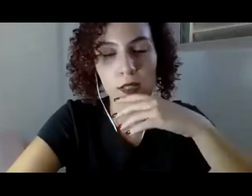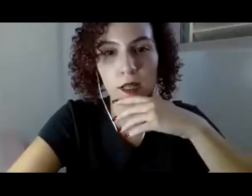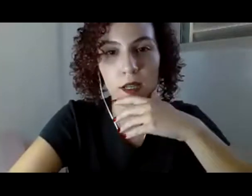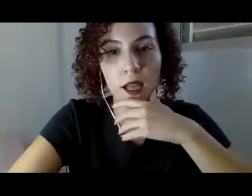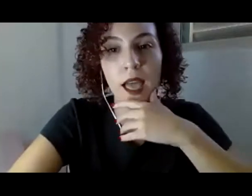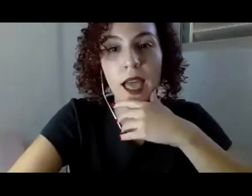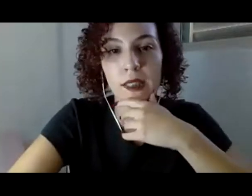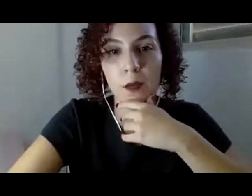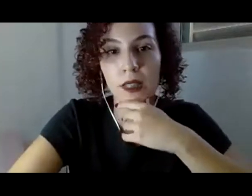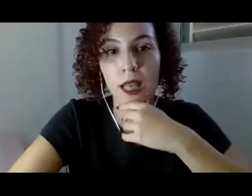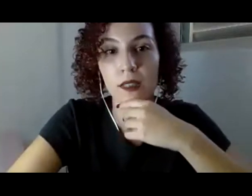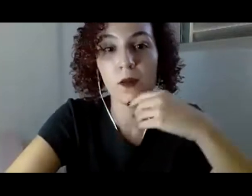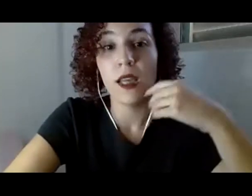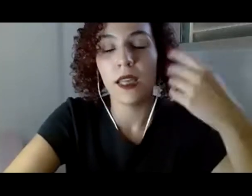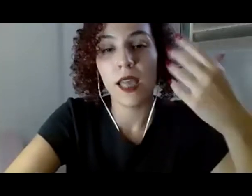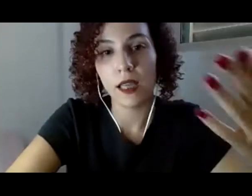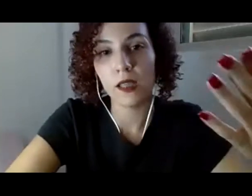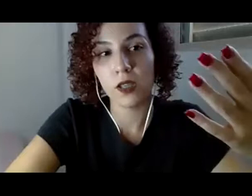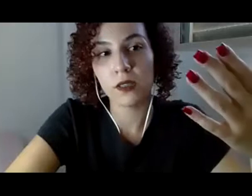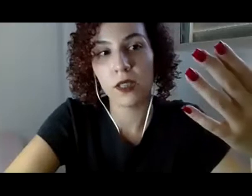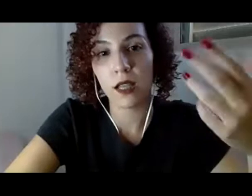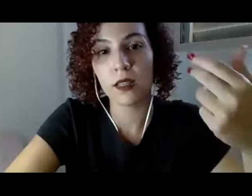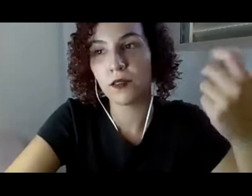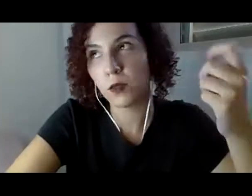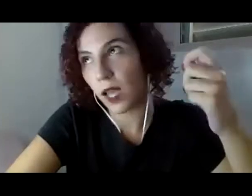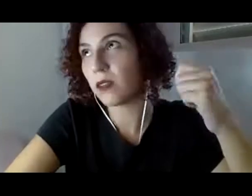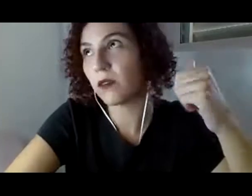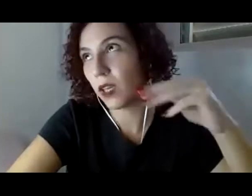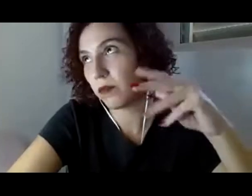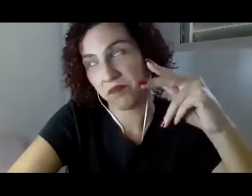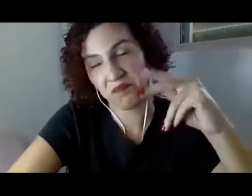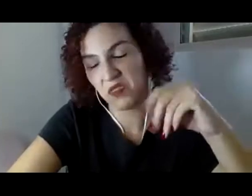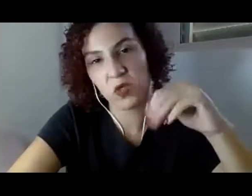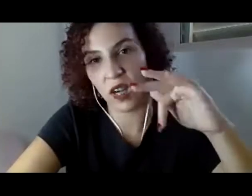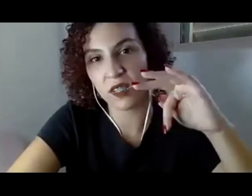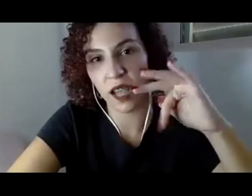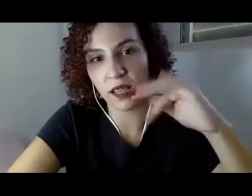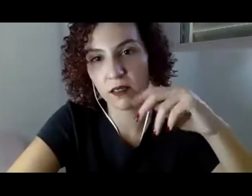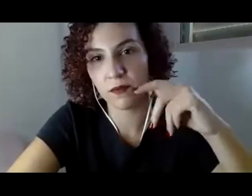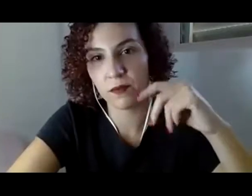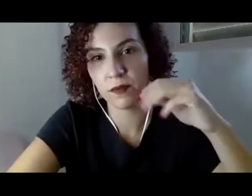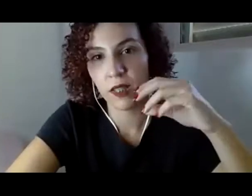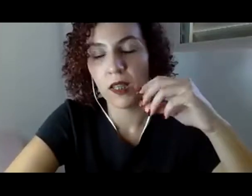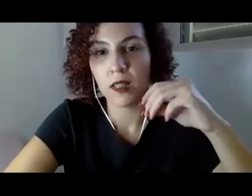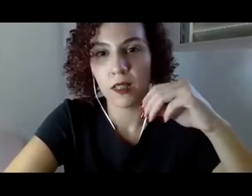sensacional essa interpretação. E aí, gente, ela deve ter usado o quê? Uns 3